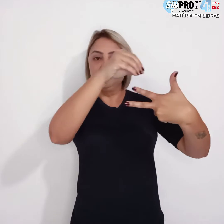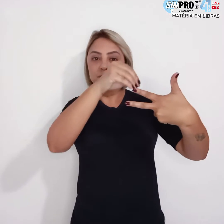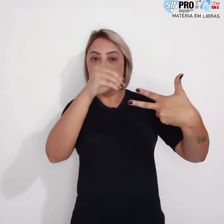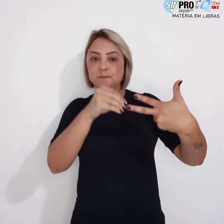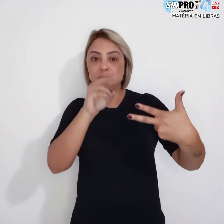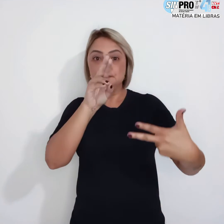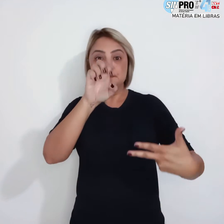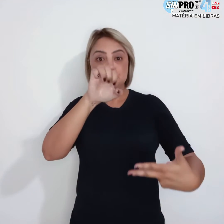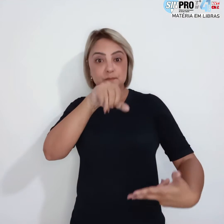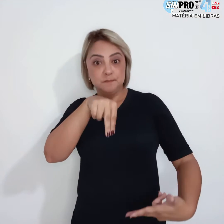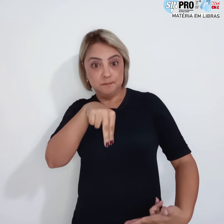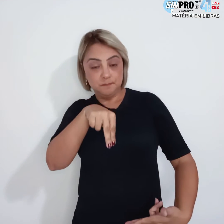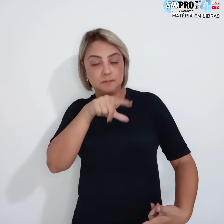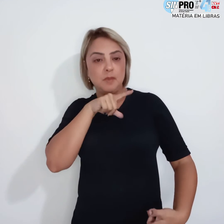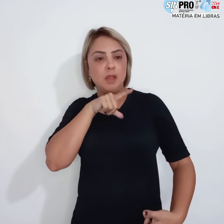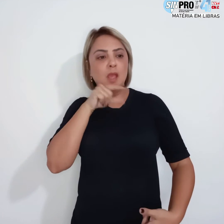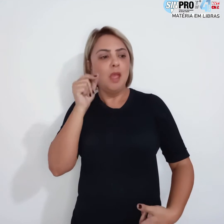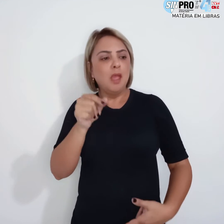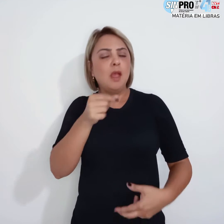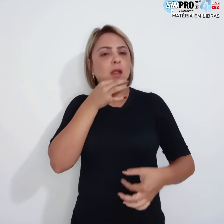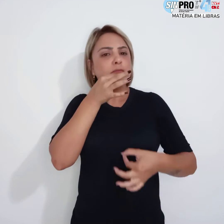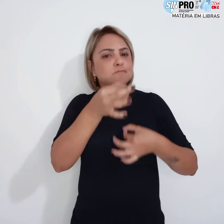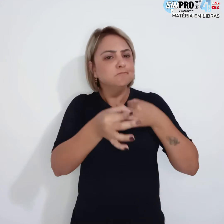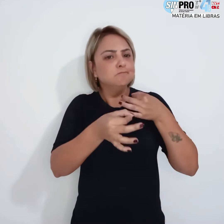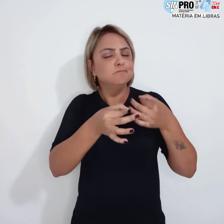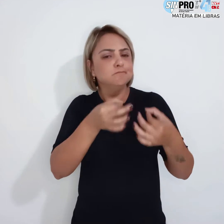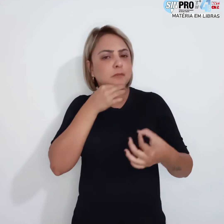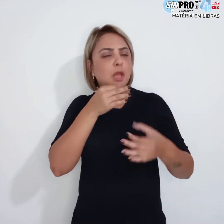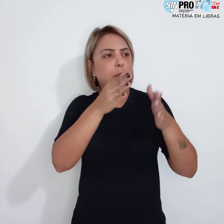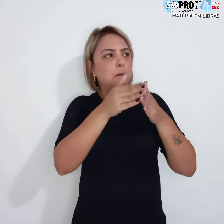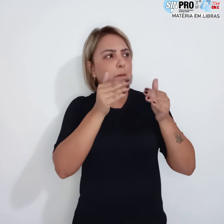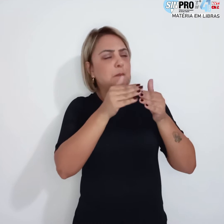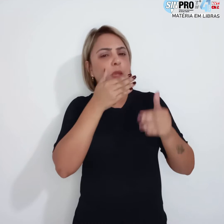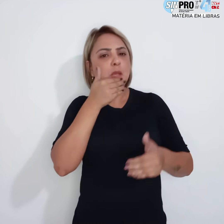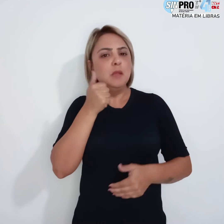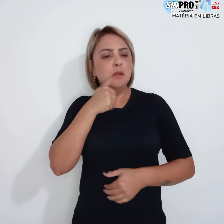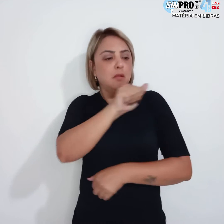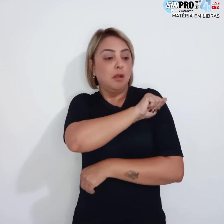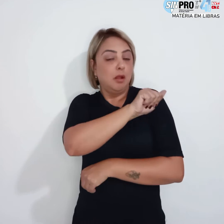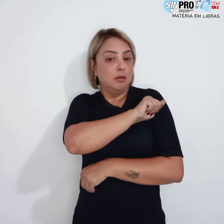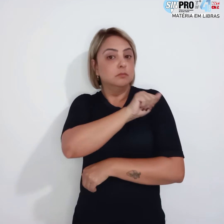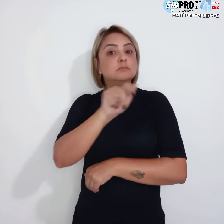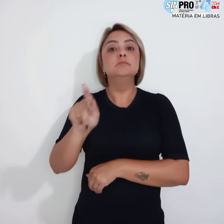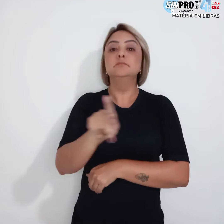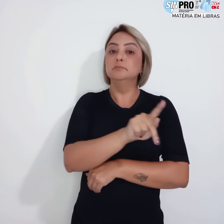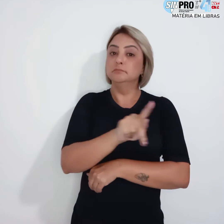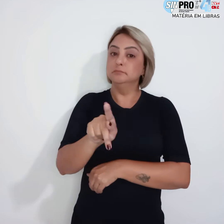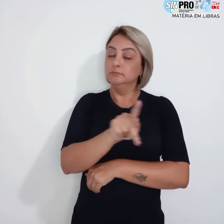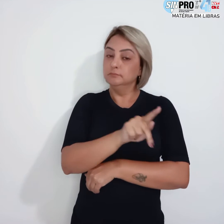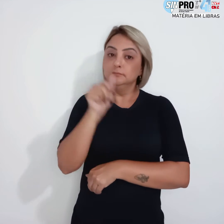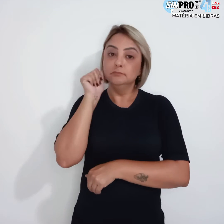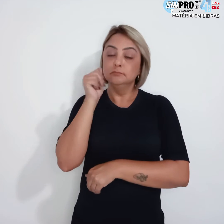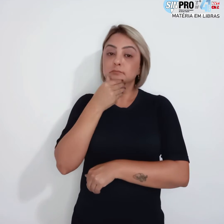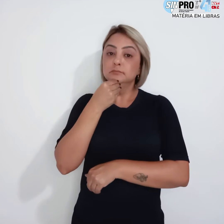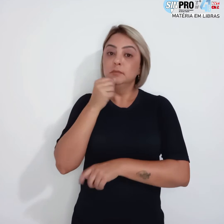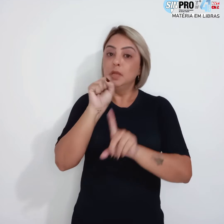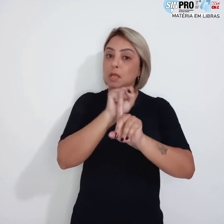Médio, Enem, era cogitado e solicitado por estudantes, professores, professoras e sociedade